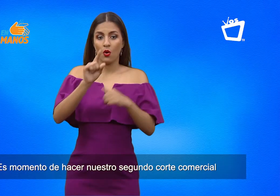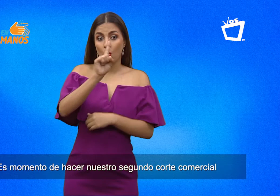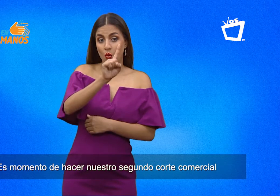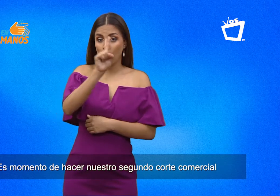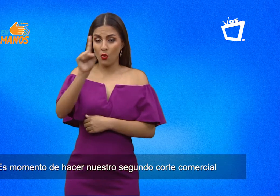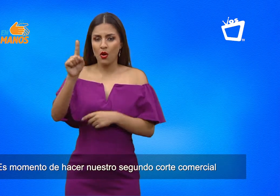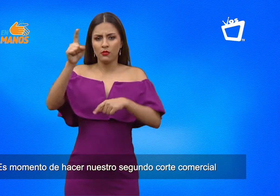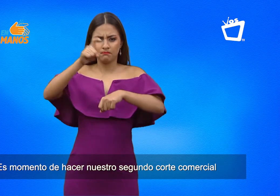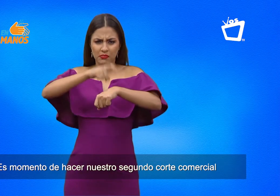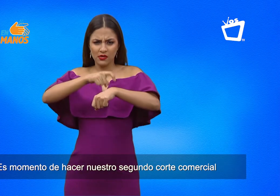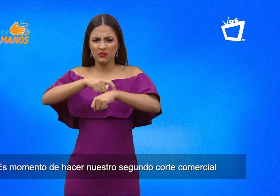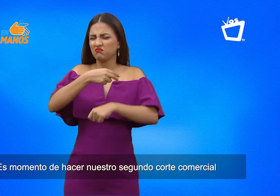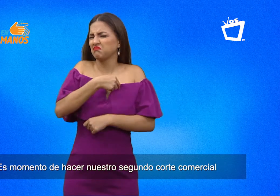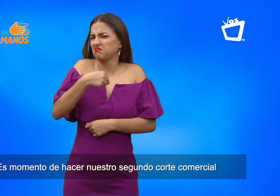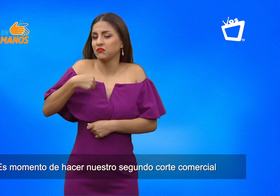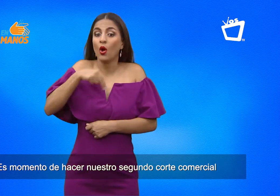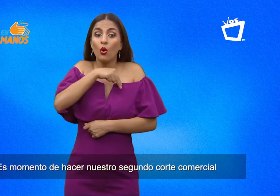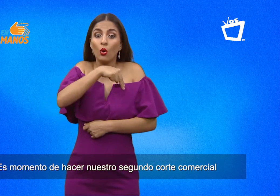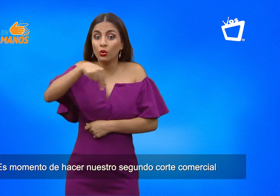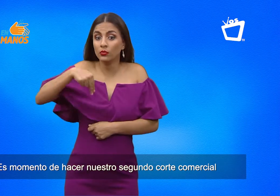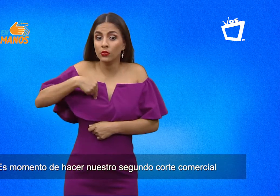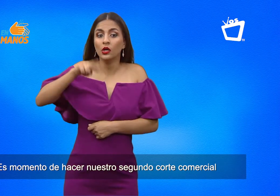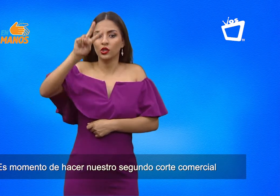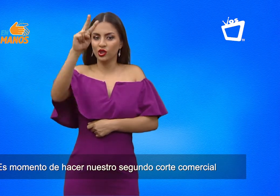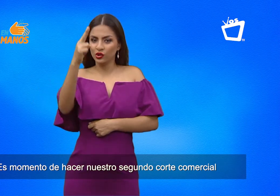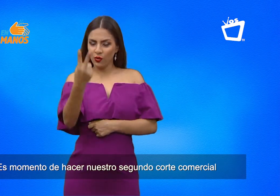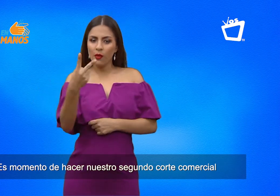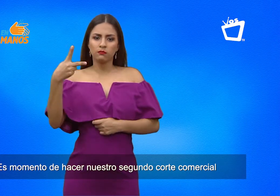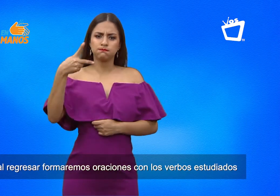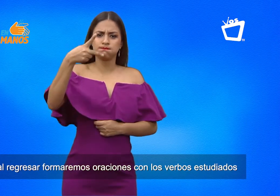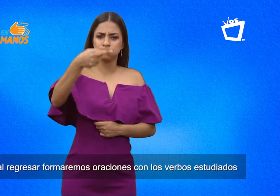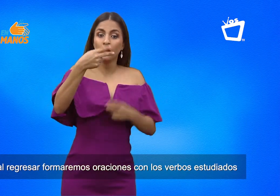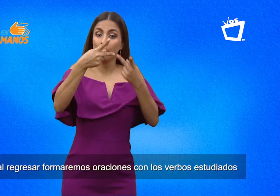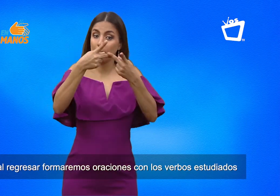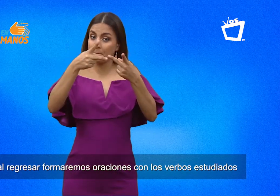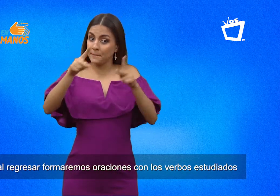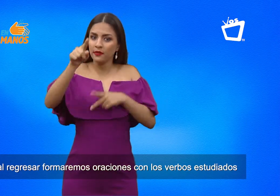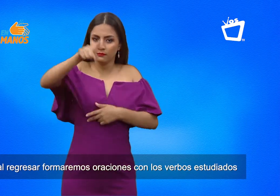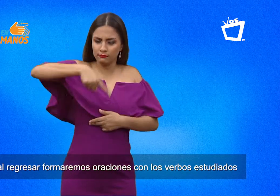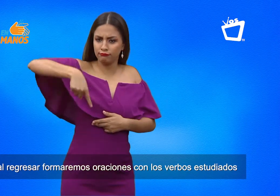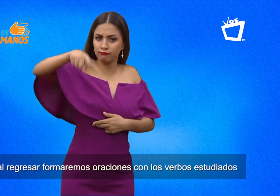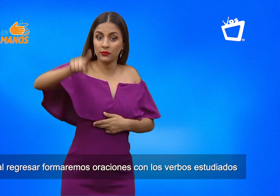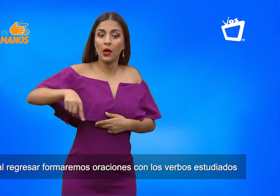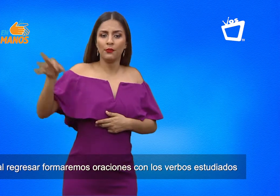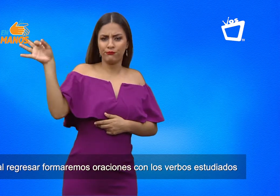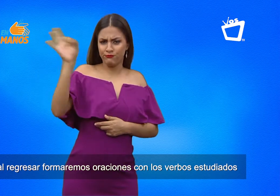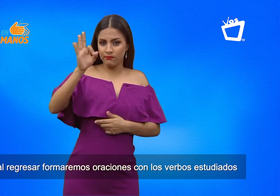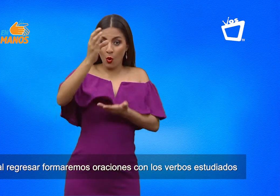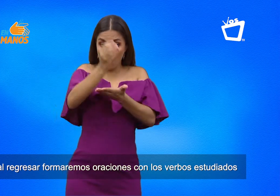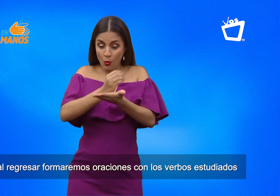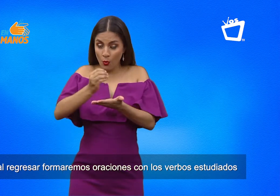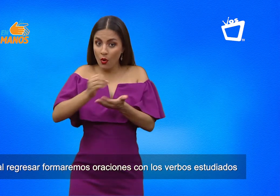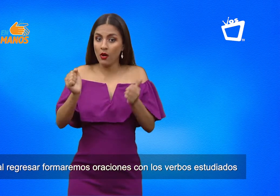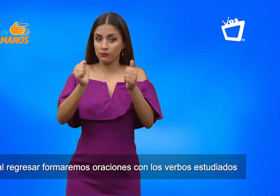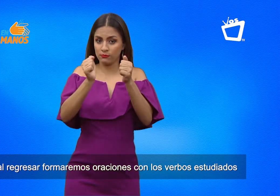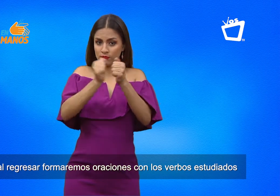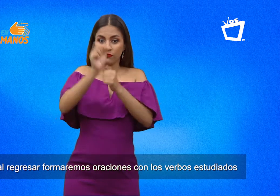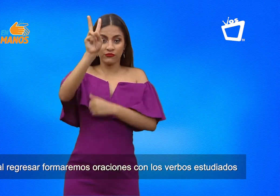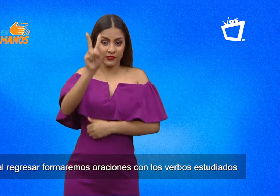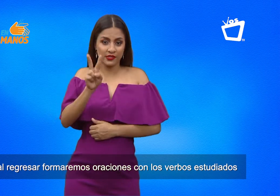es momento de hacer nuestro segundo corte comercial pero al regresar formaremos oraciones con los verbos estudiados